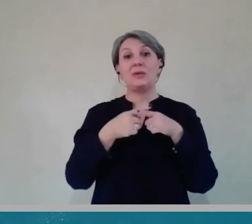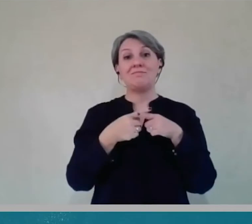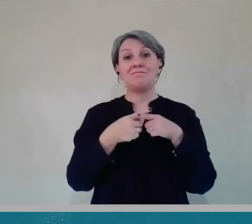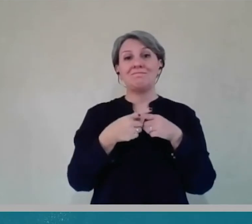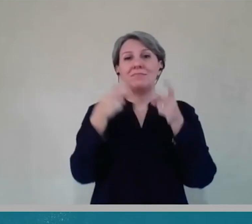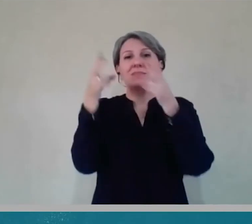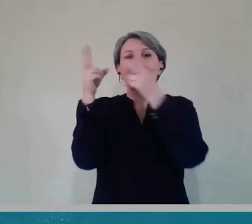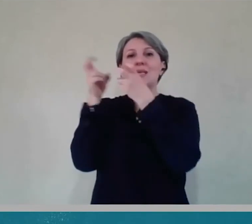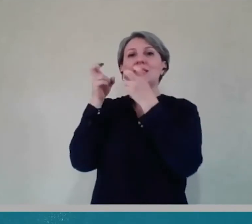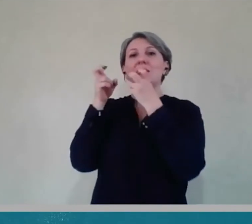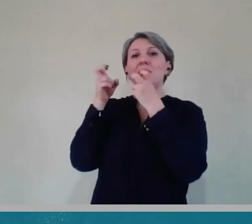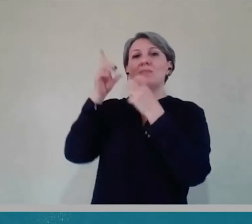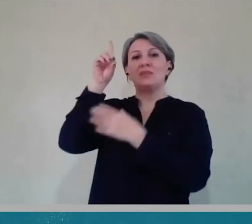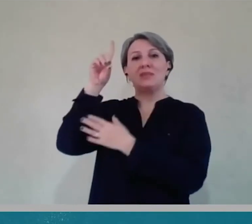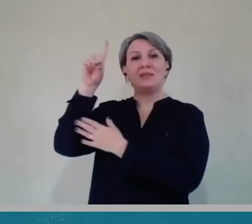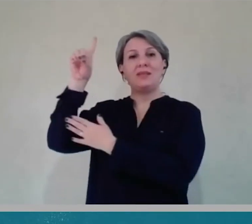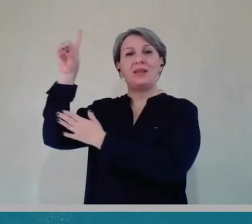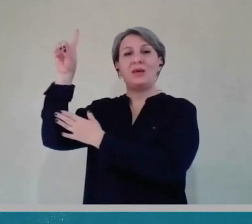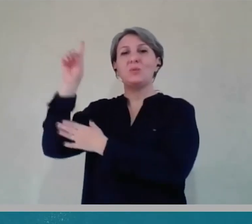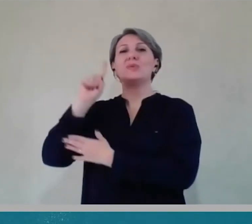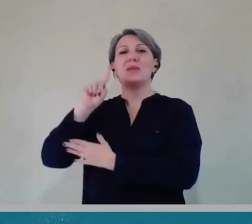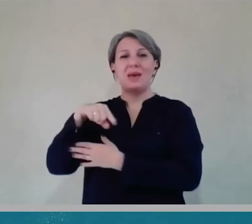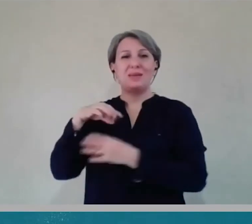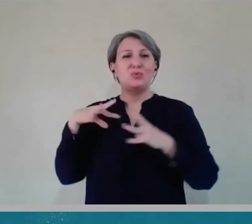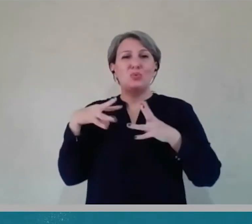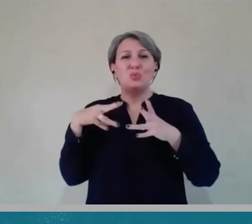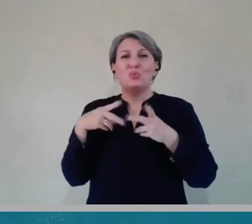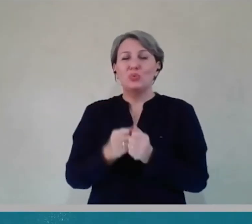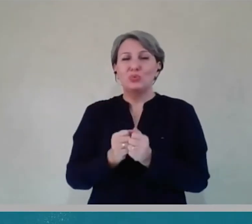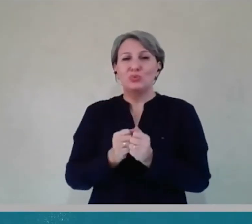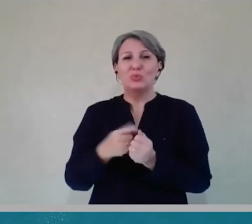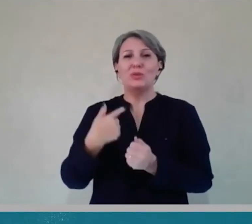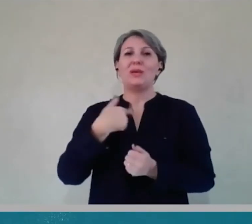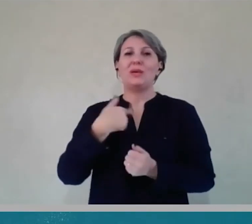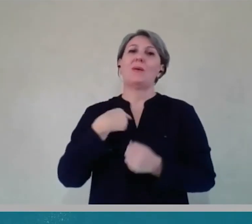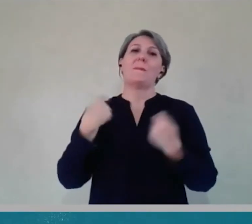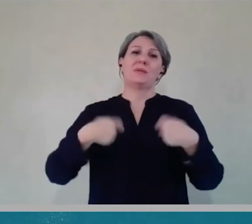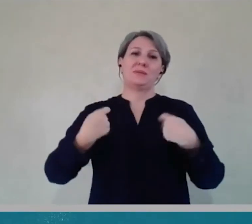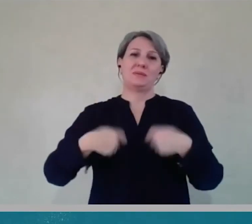Só que Deus precisa de você. Deus precisa do homem.